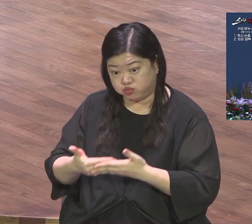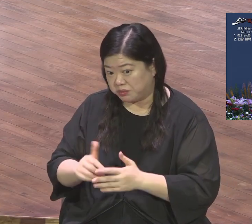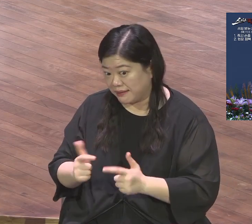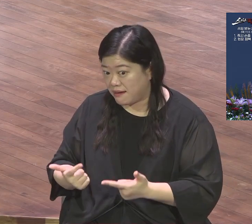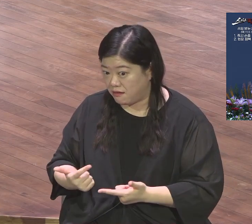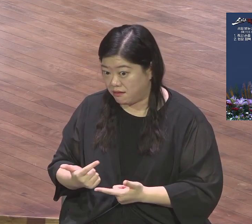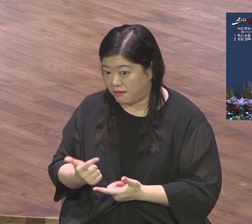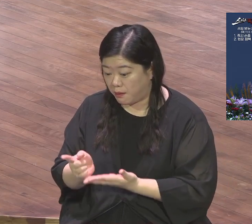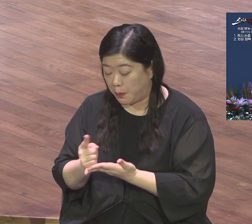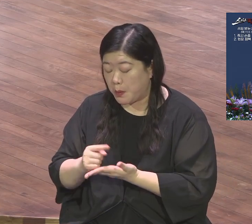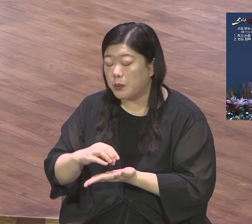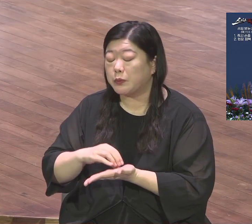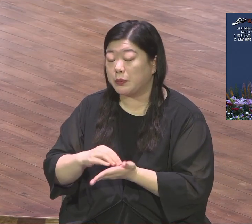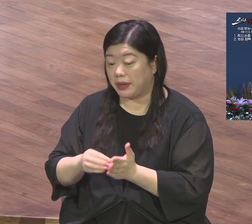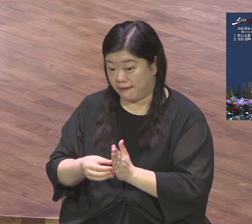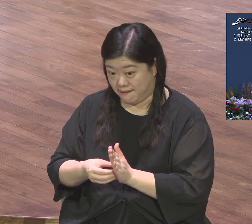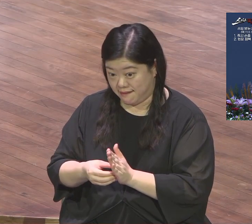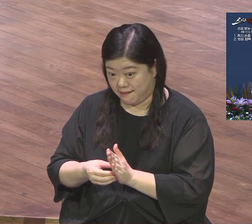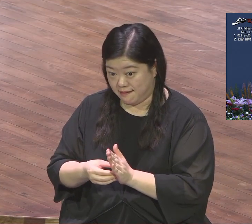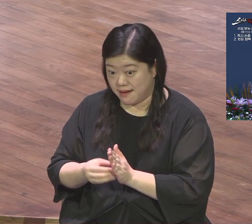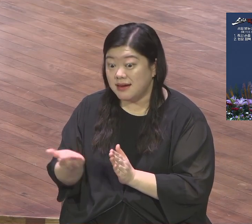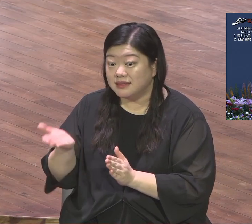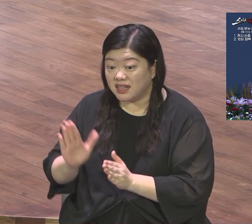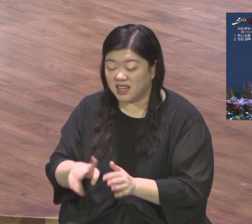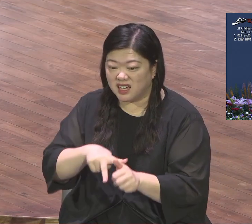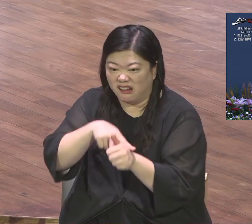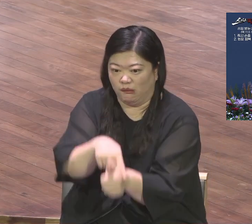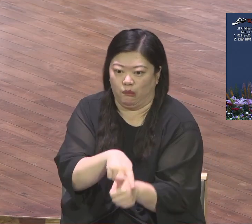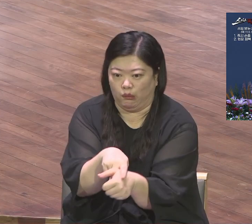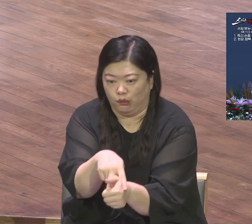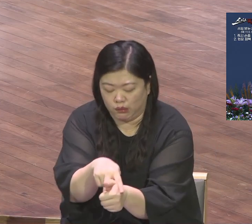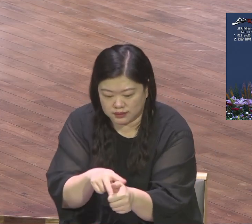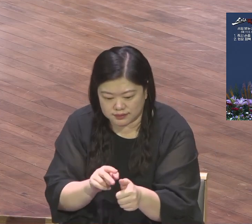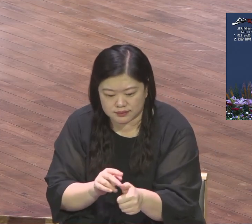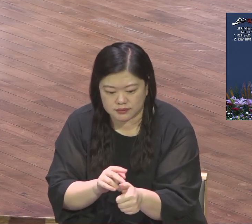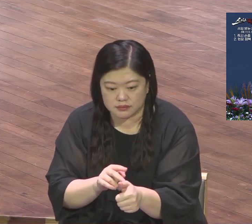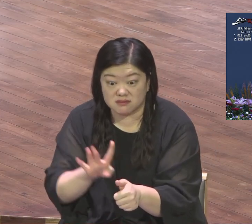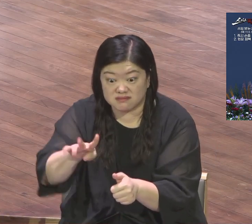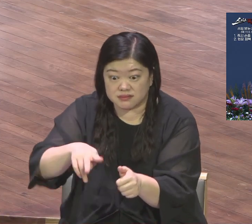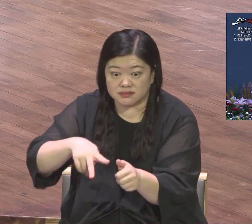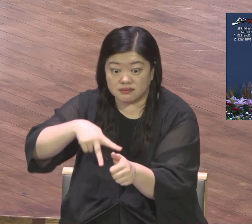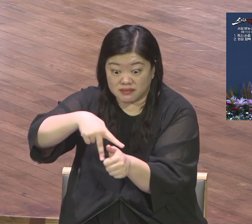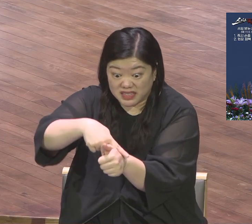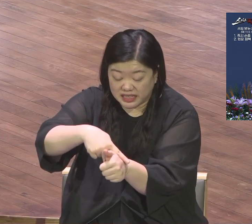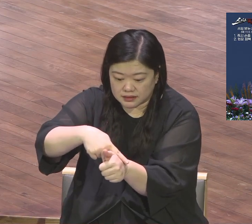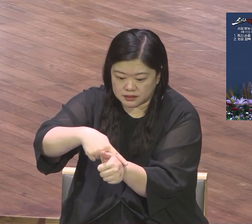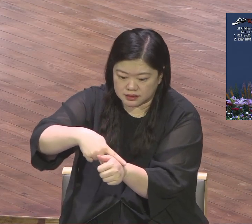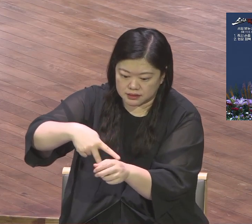아니에요. 워낙 짓다 보니까 막 어쩔 줄을 몰라 절렁절렁 내 다리가 끌려요 탔는데도.